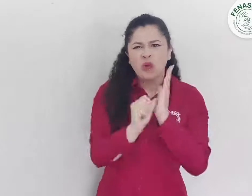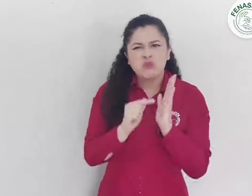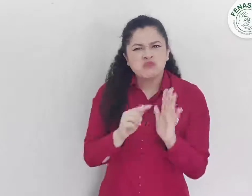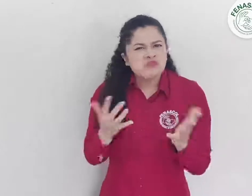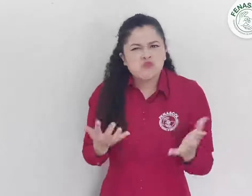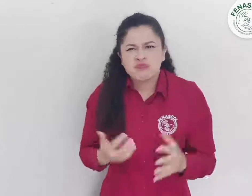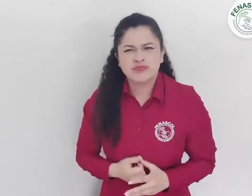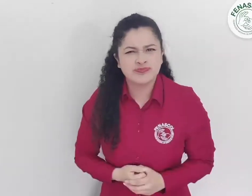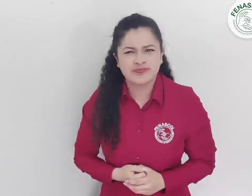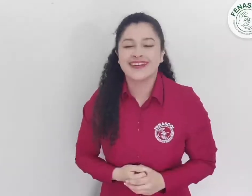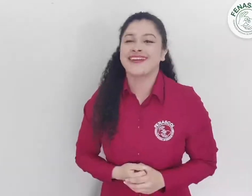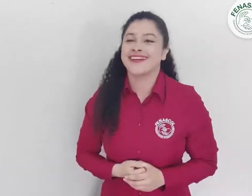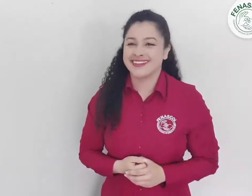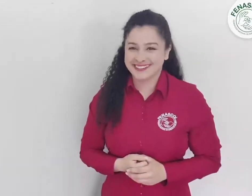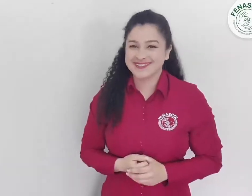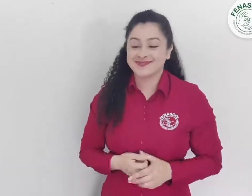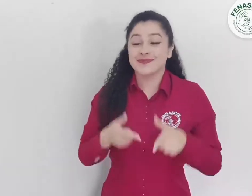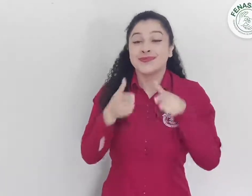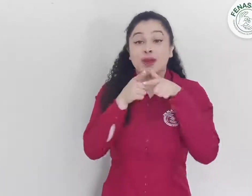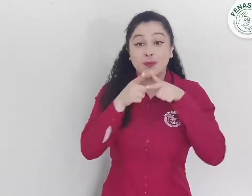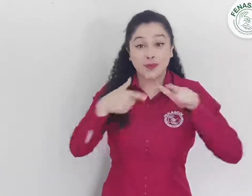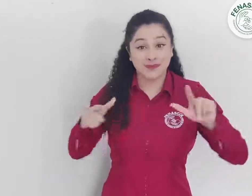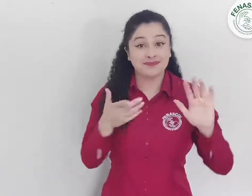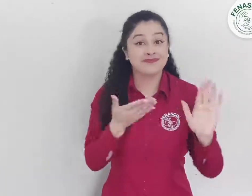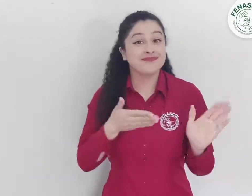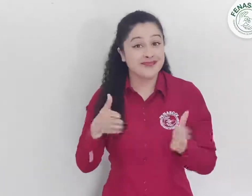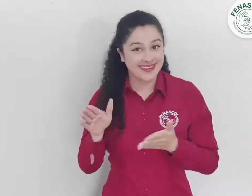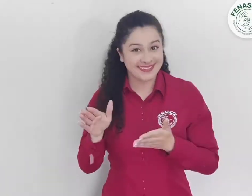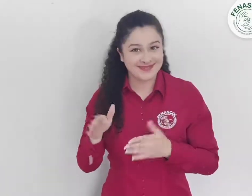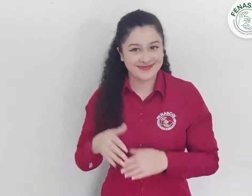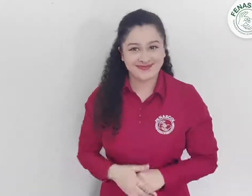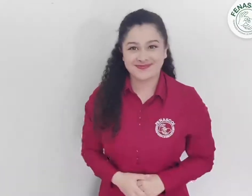de planeación lingüística